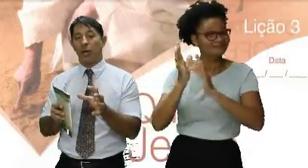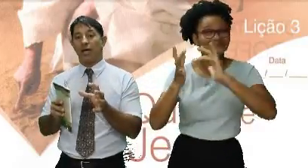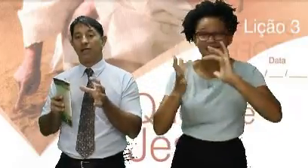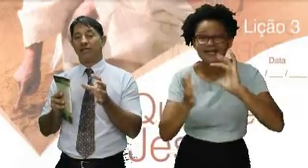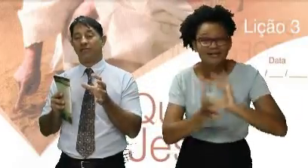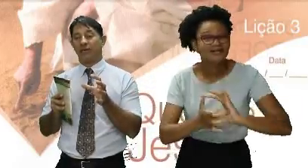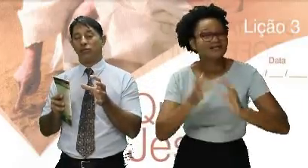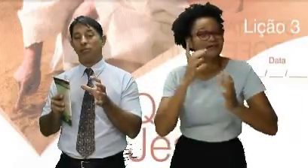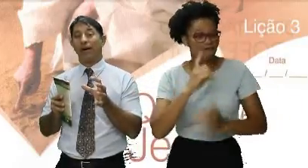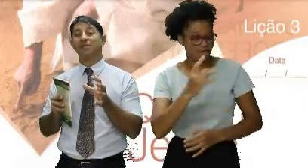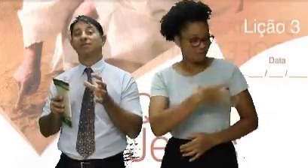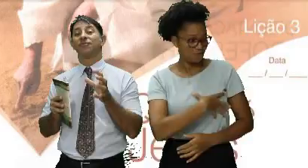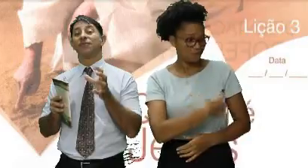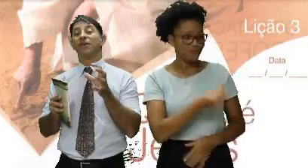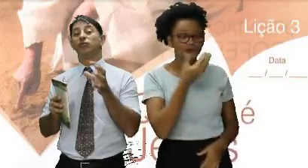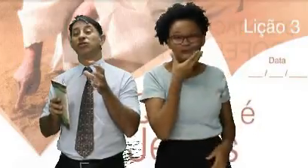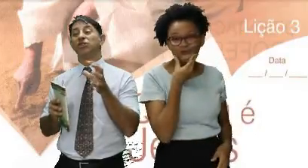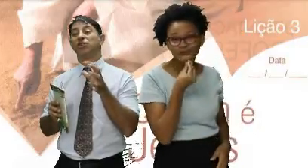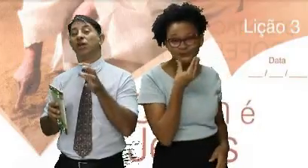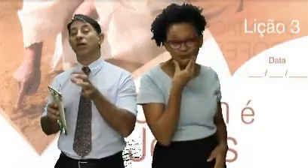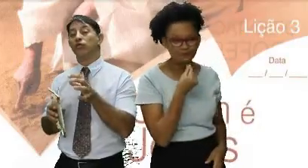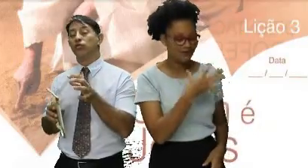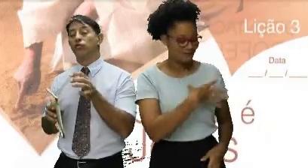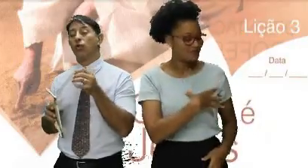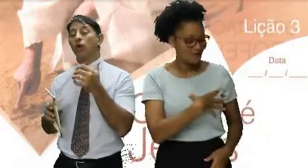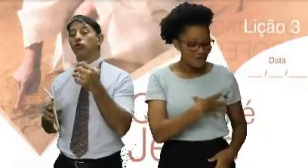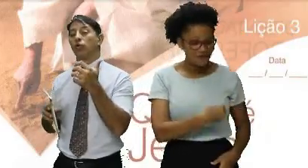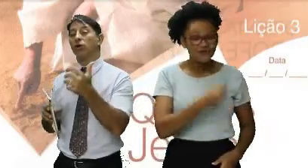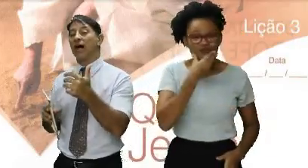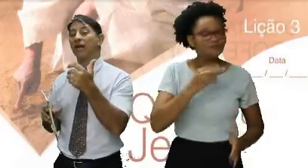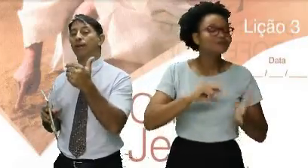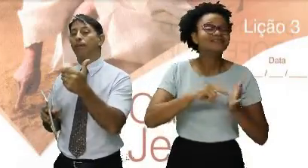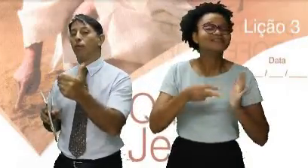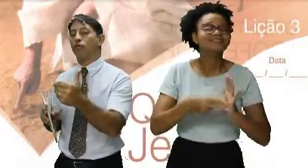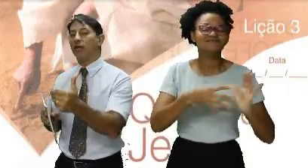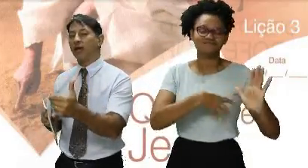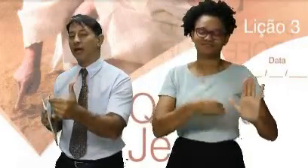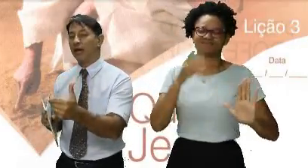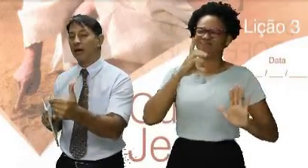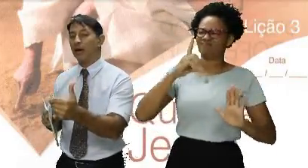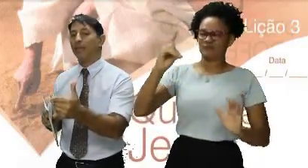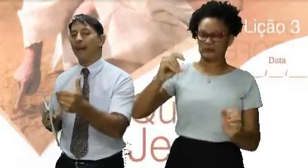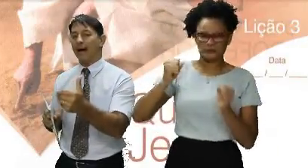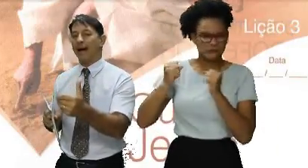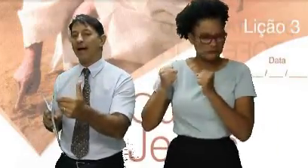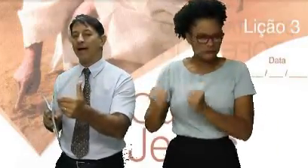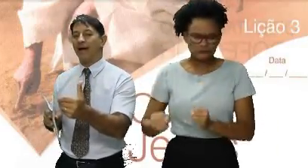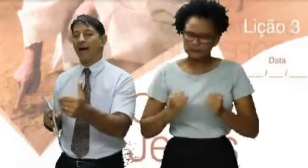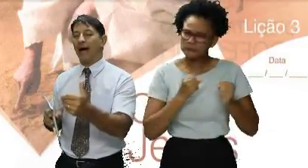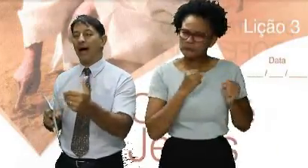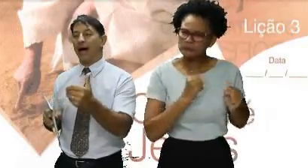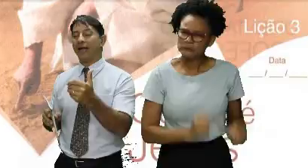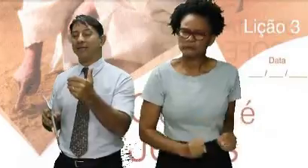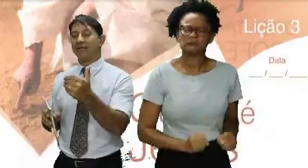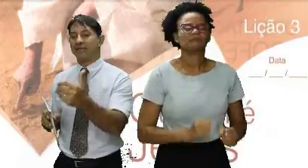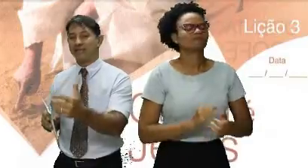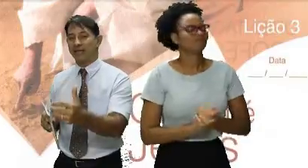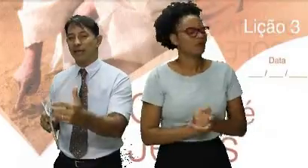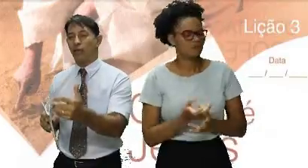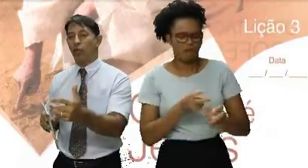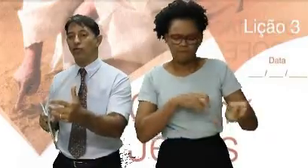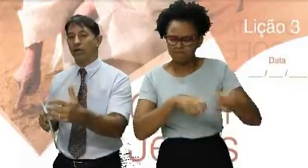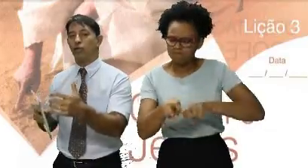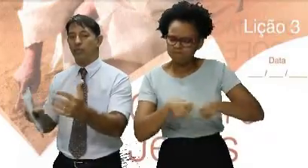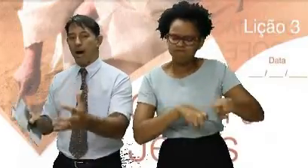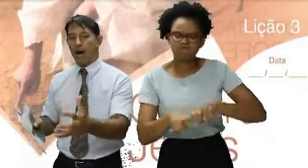apresentando esse filho do homem, mais filho de Deus, com autoridade e poder para